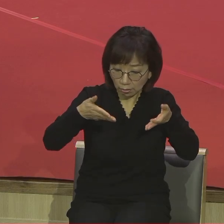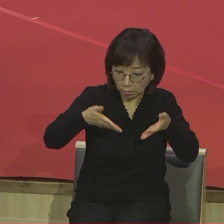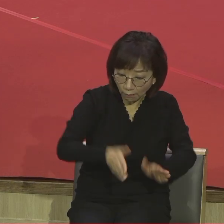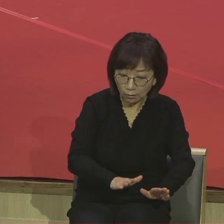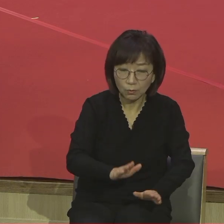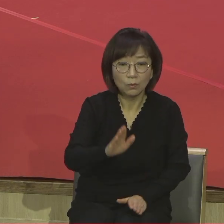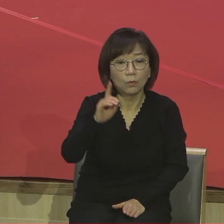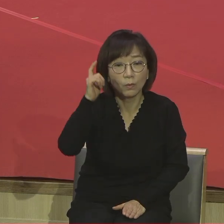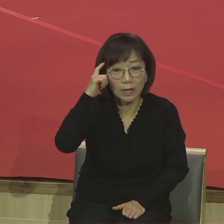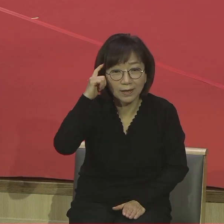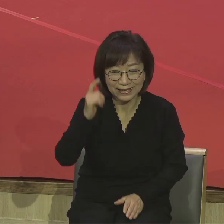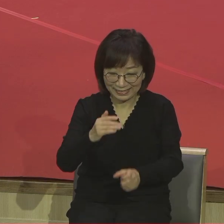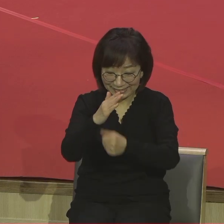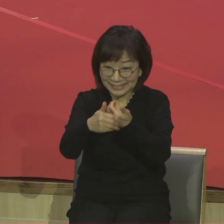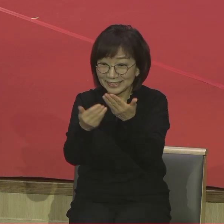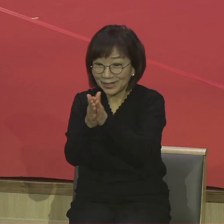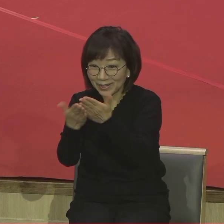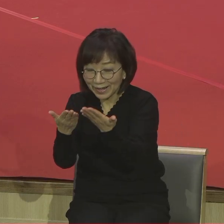25일 성경에 없습니다.